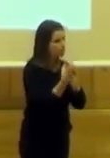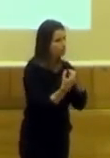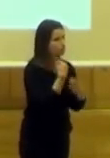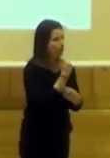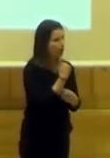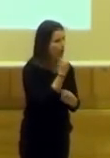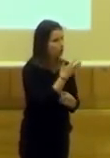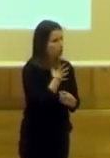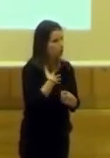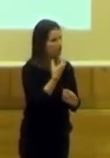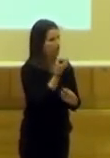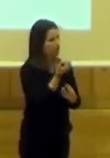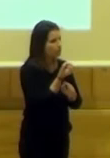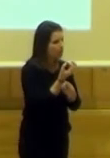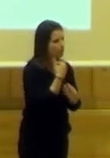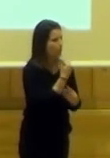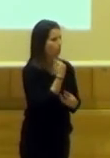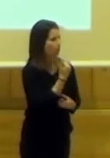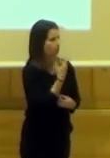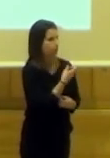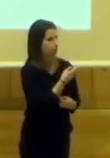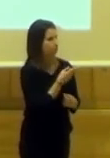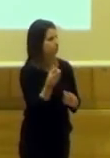preguntas o queréis pedir información de algún tipo,